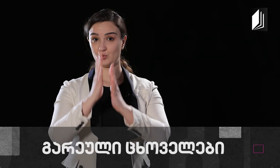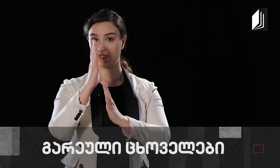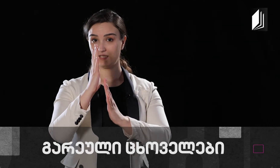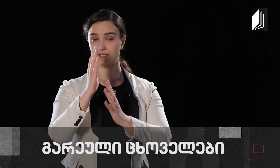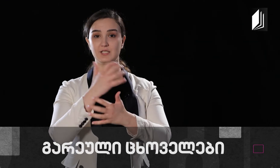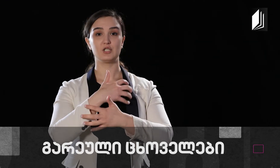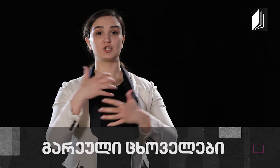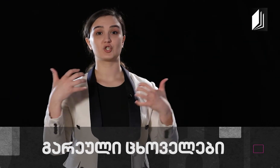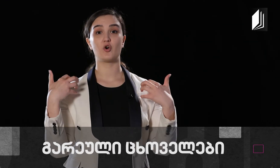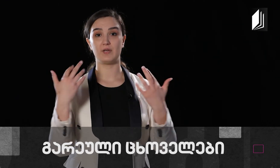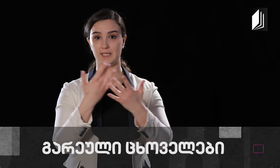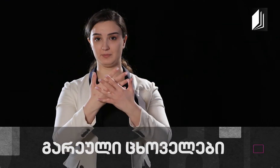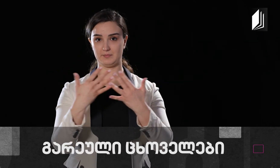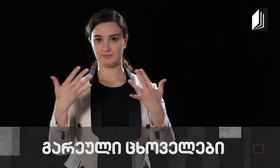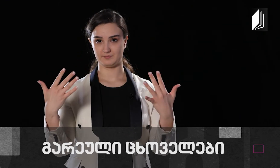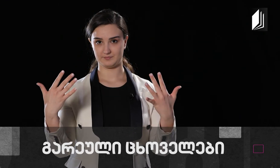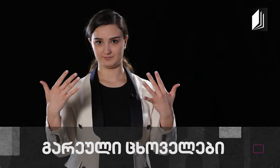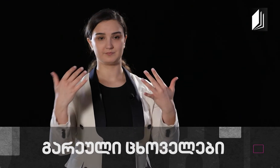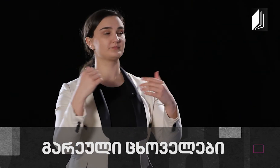გარეული ცხოველები.